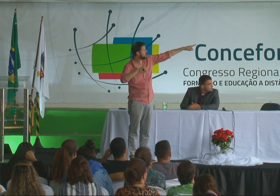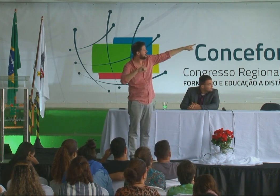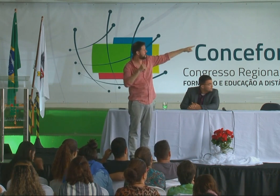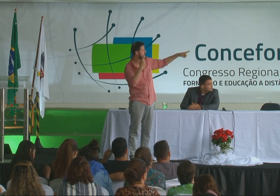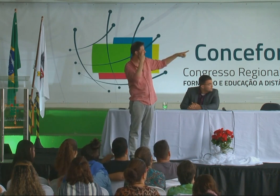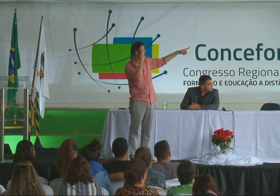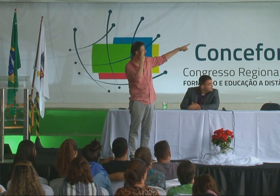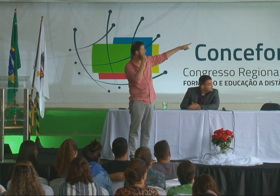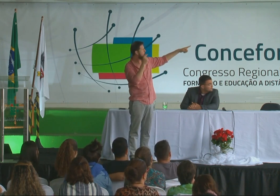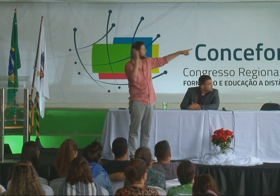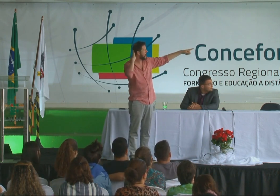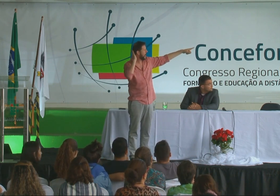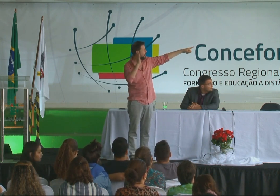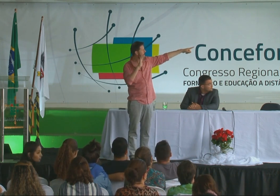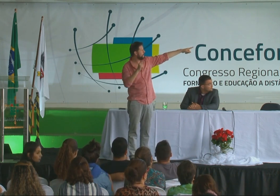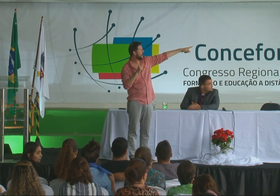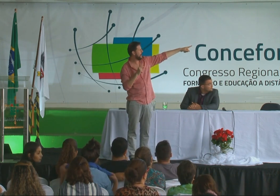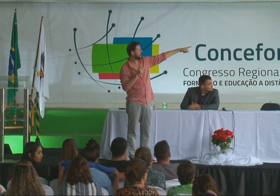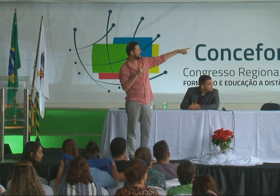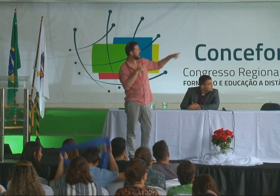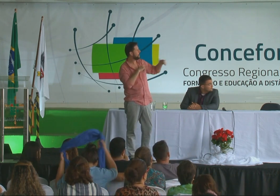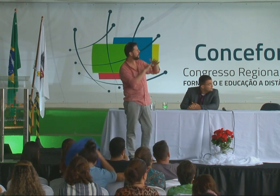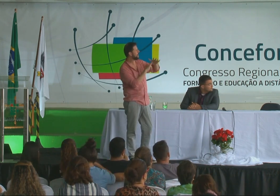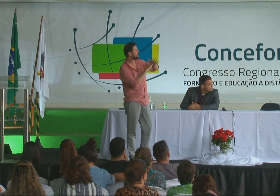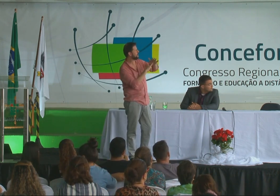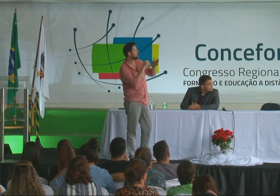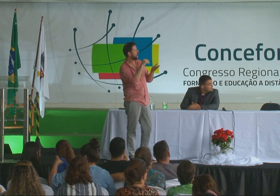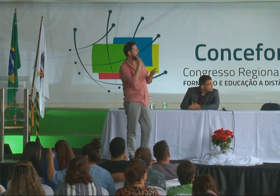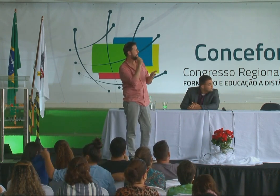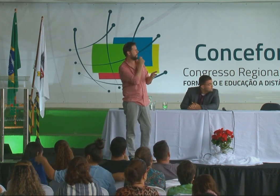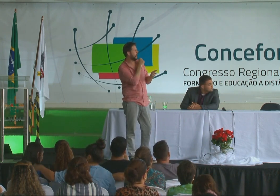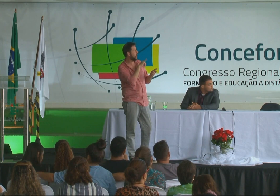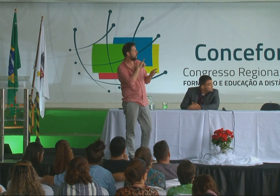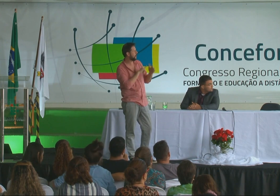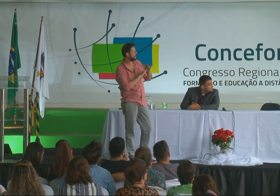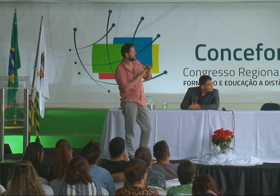concorreram à mesa digital e trouxeram o curso à distância, utilizando o primeiro polo da instituição.